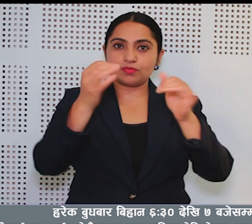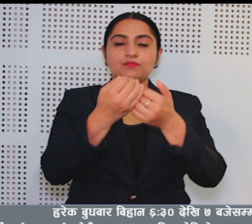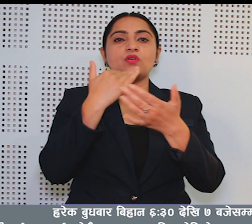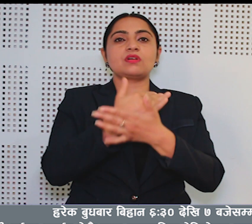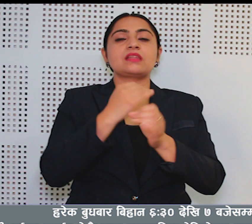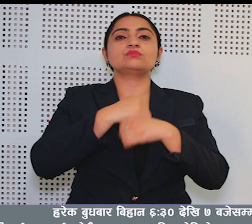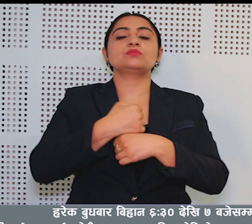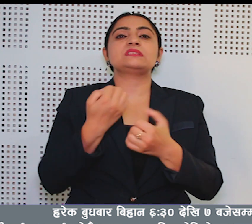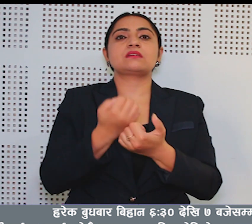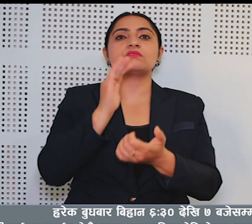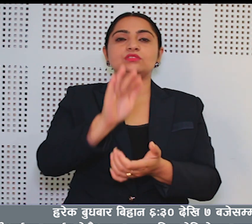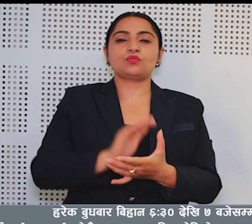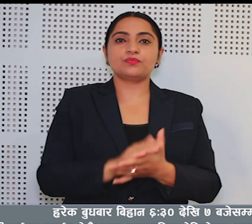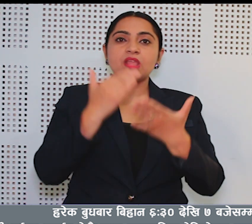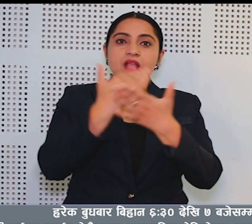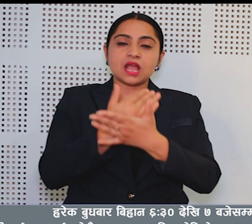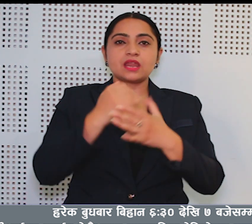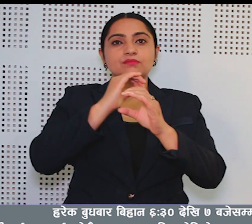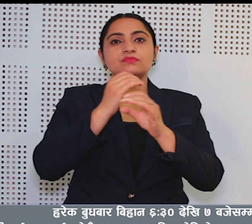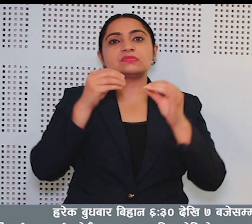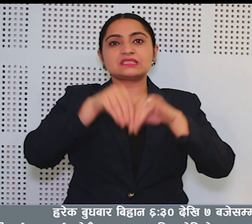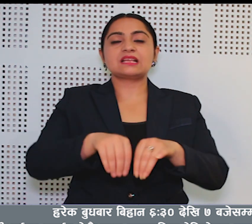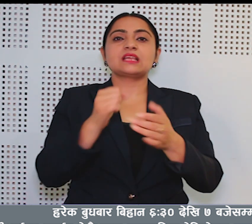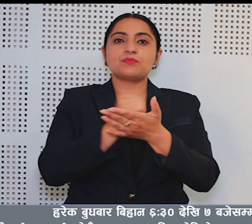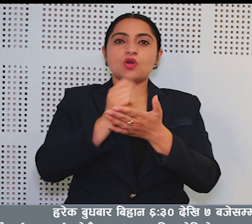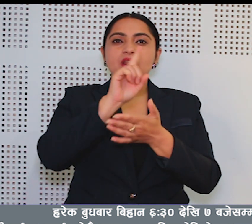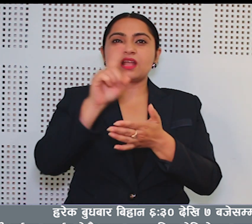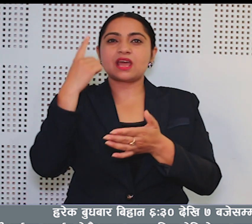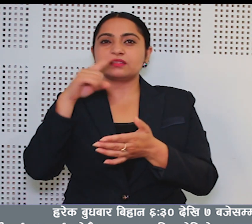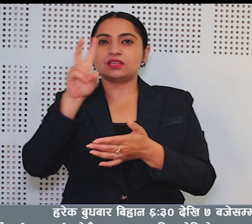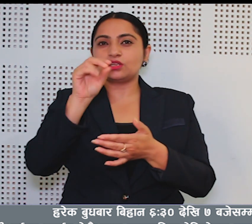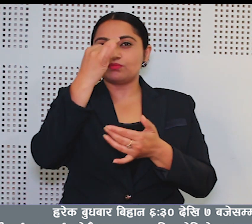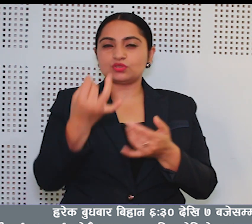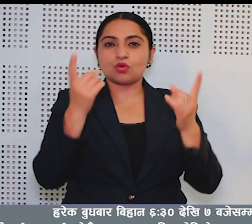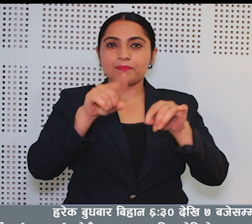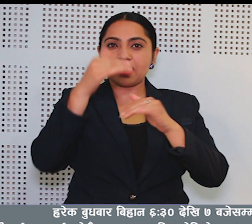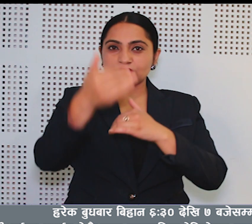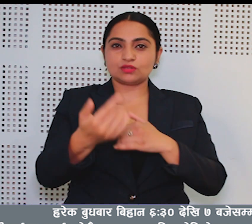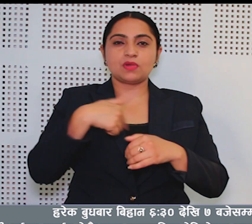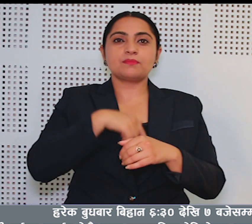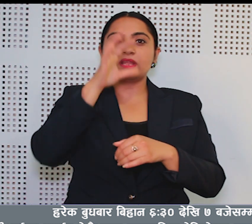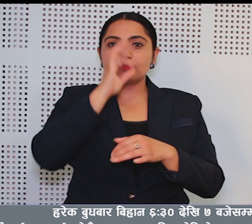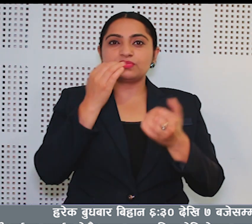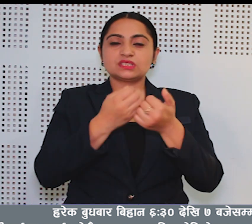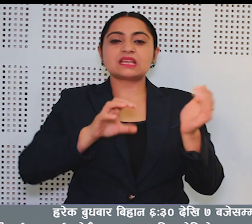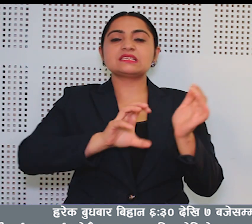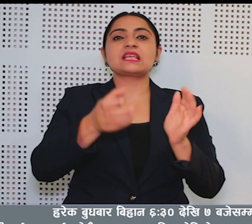समीक्षामा जुटेका छौं। कार्यक्रम साझा पहलको 11 देखि 20औं भागसम्म हामीले विशेष गरी स्थानीय तहमा निर्वाचित